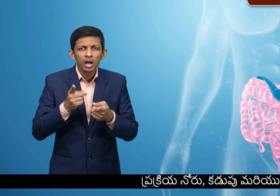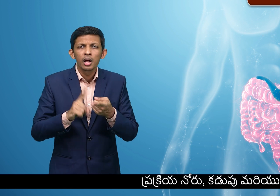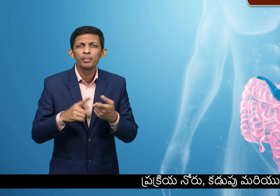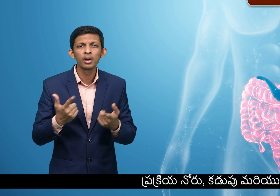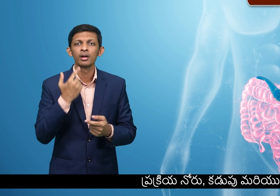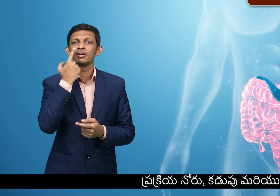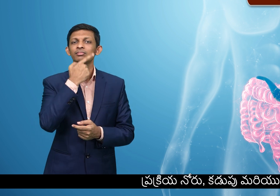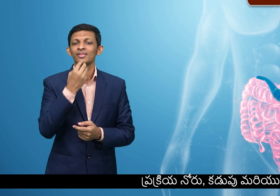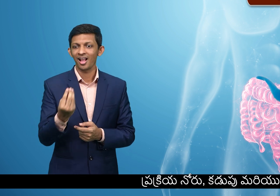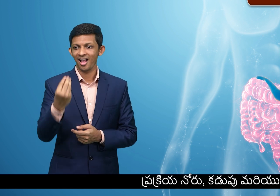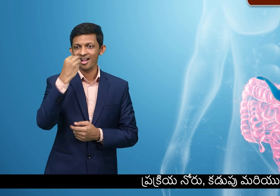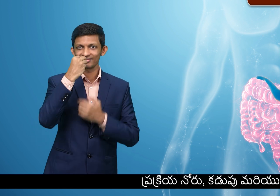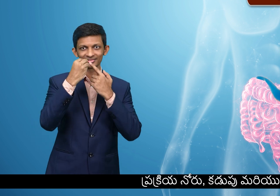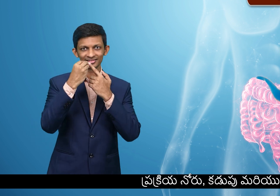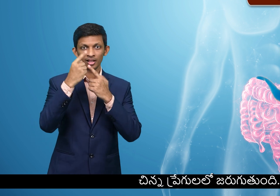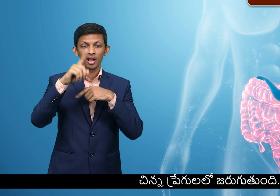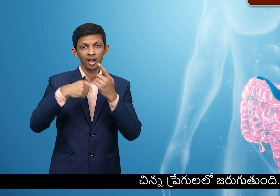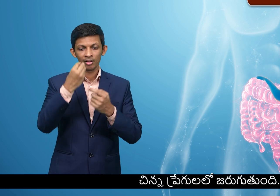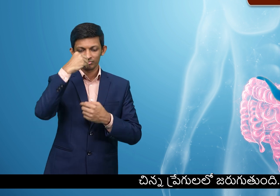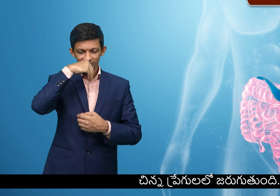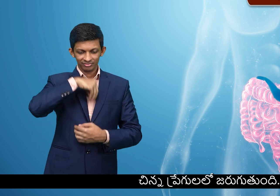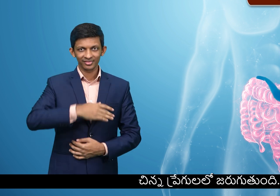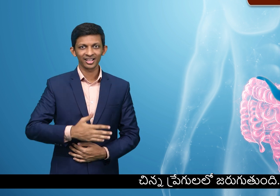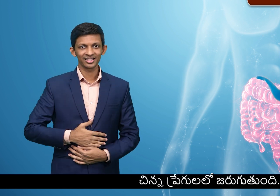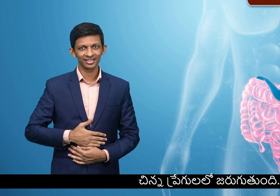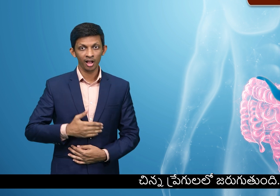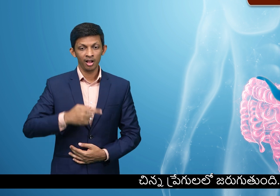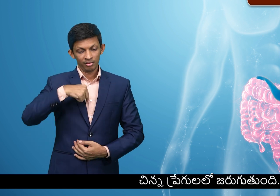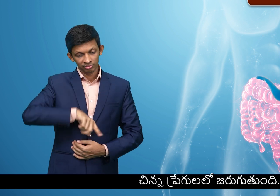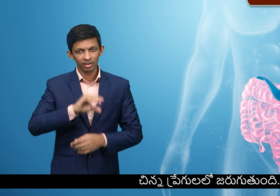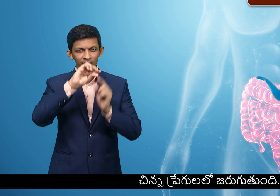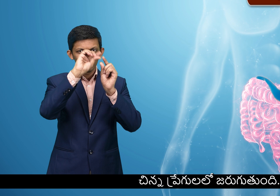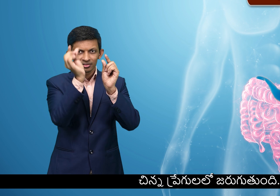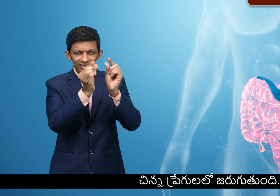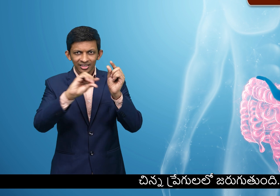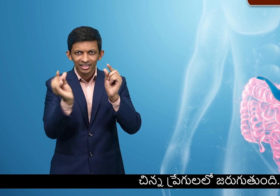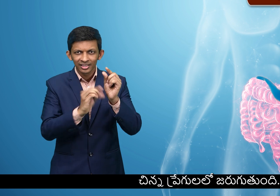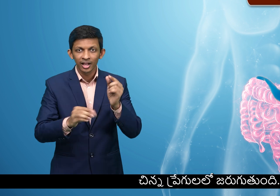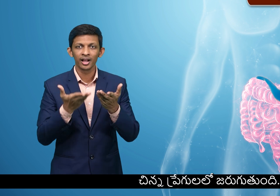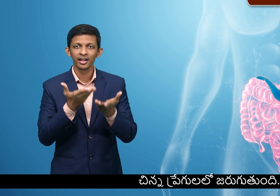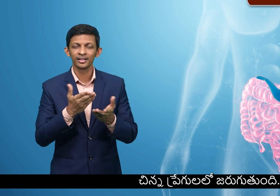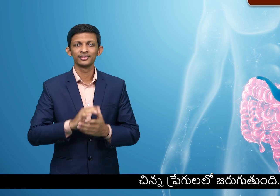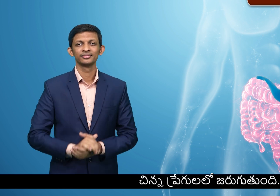ప్రక్రియ నోరు, కడుపు మరియు చిన్న ప్రేగులలో జరుగుతుంది.